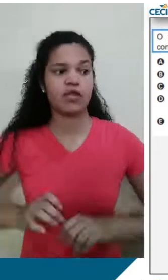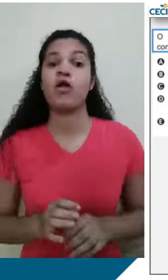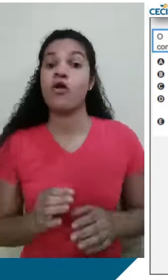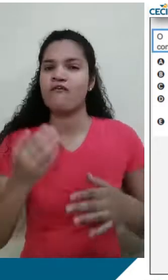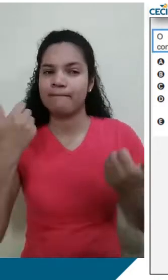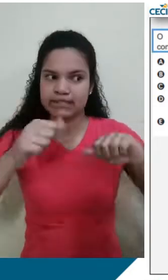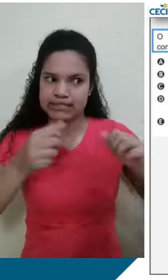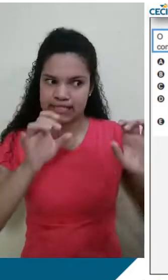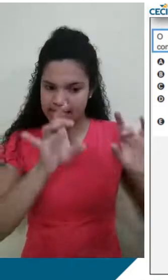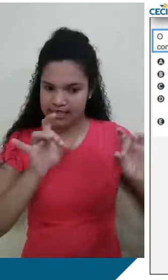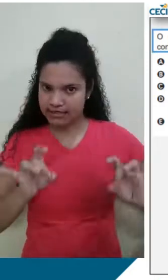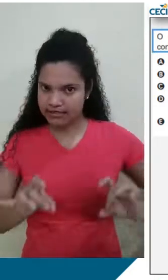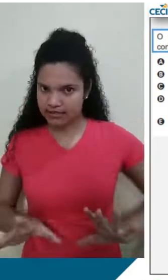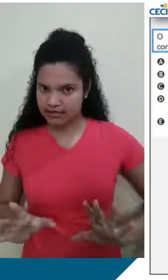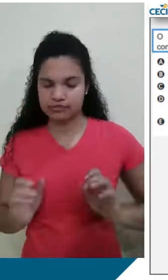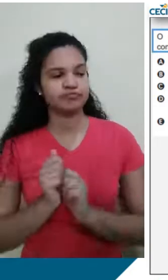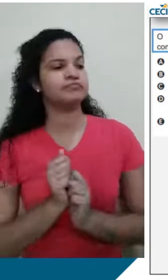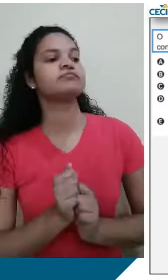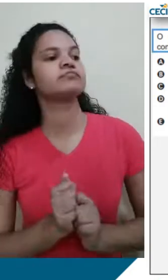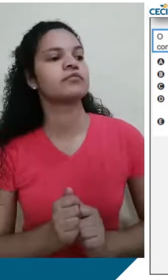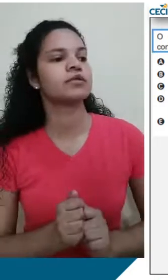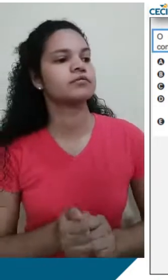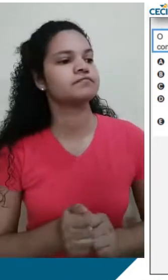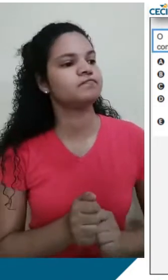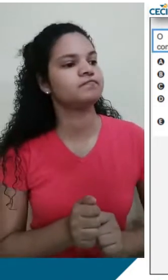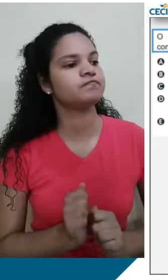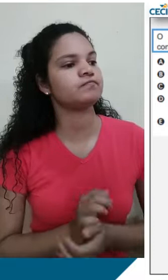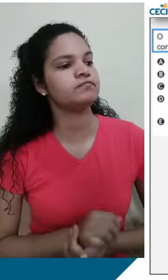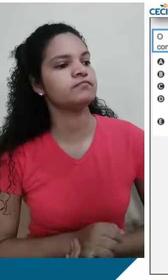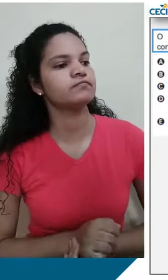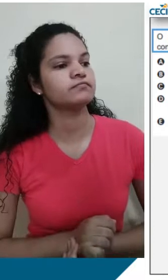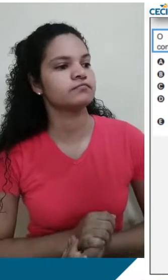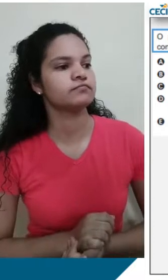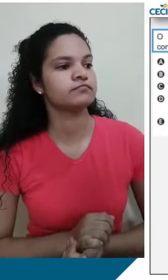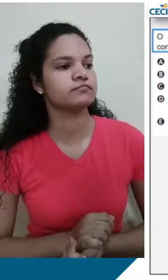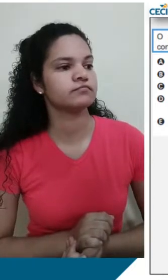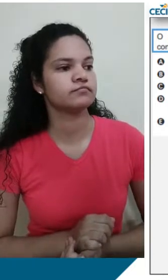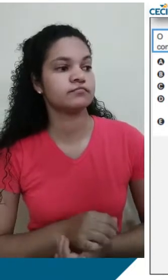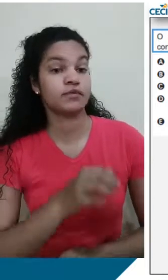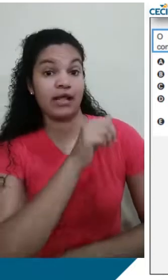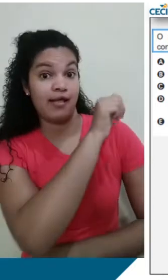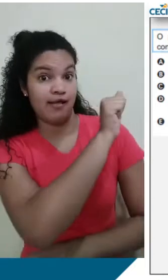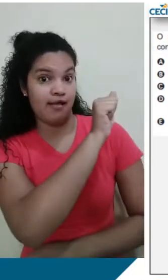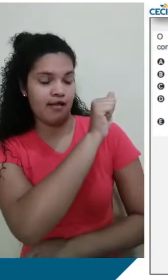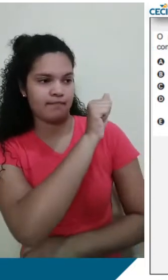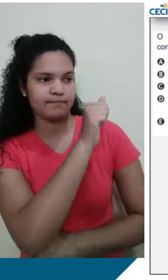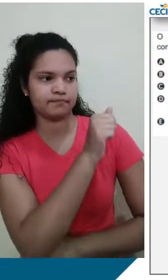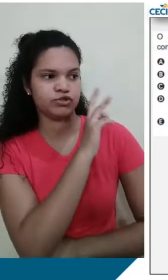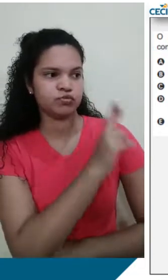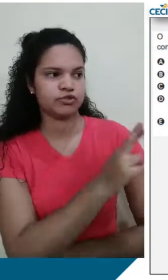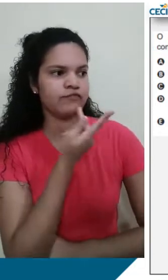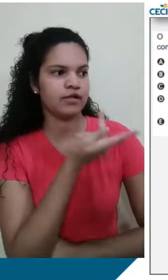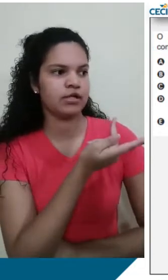cada alternativa de acordo com a interpretação que nós extraímos da tabela. A alternativa A diz que